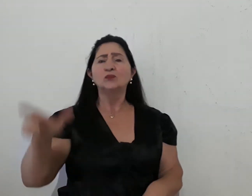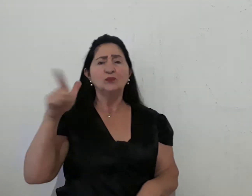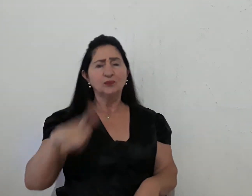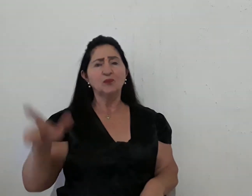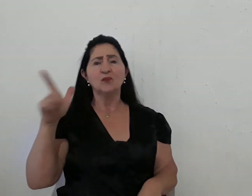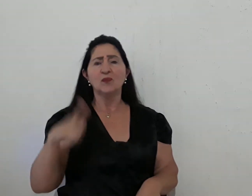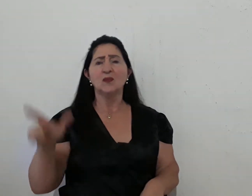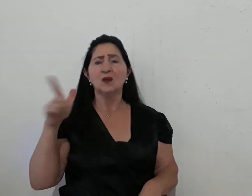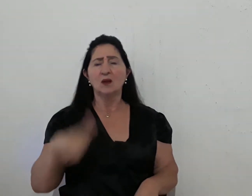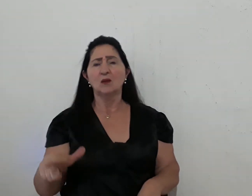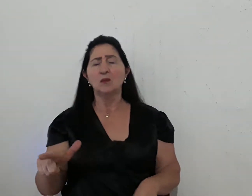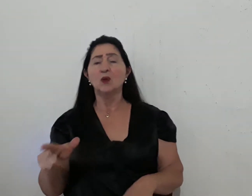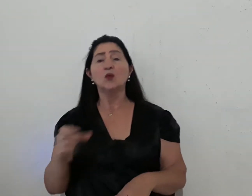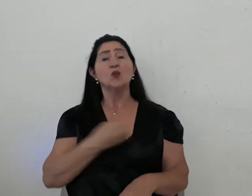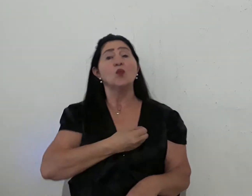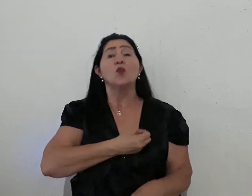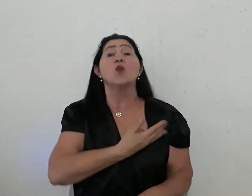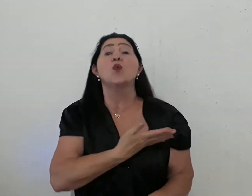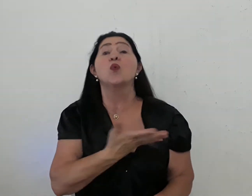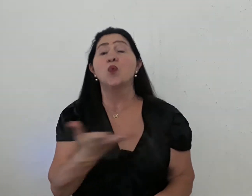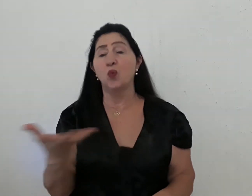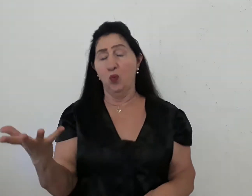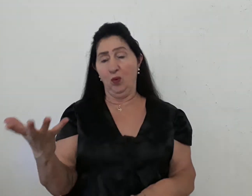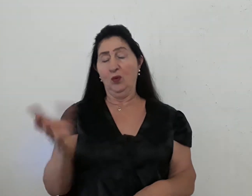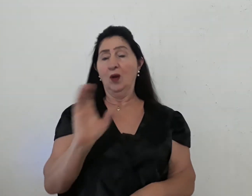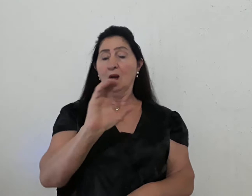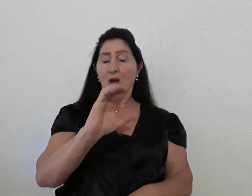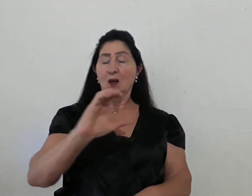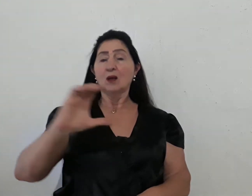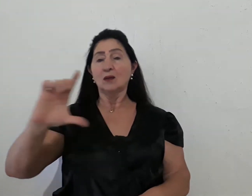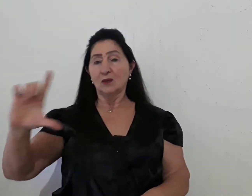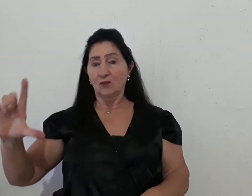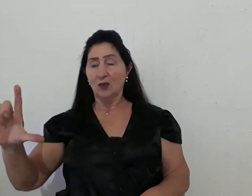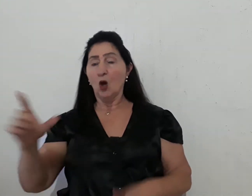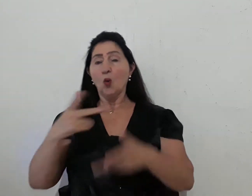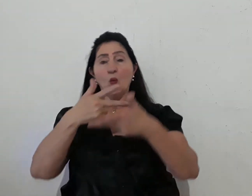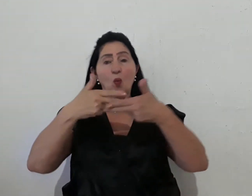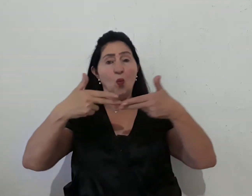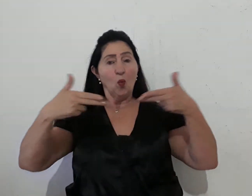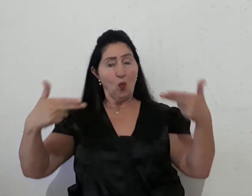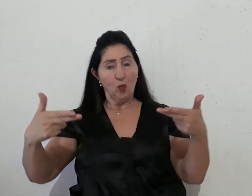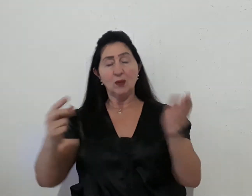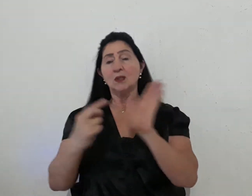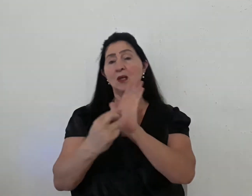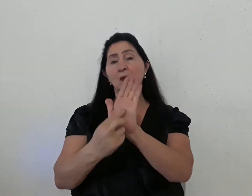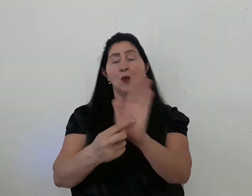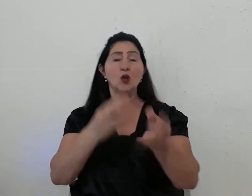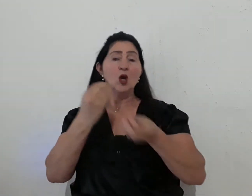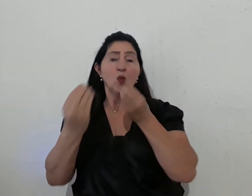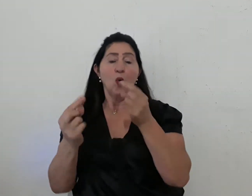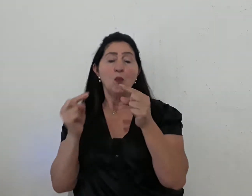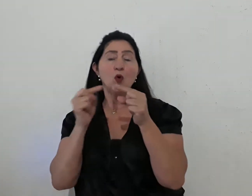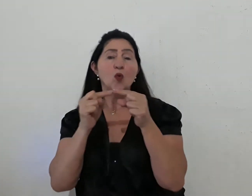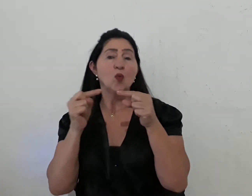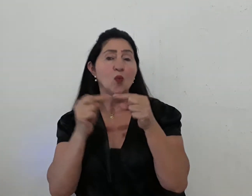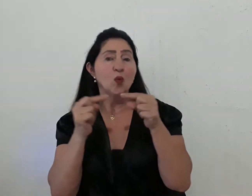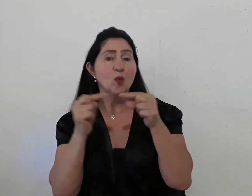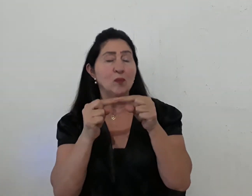em relação ao número. Os classificadores para coisa representam, através da concordância, uma característica